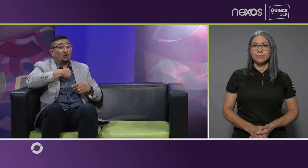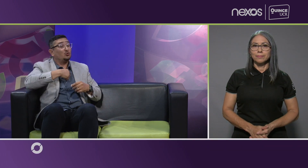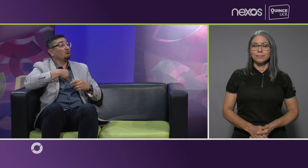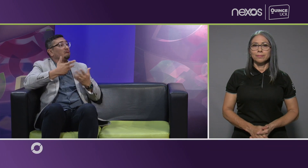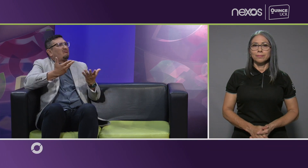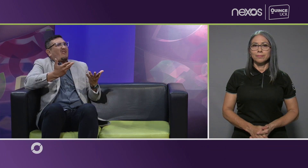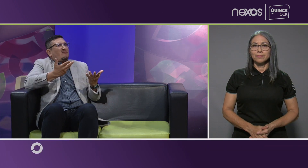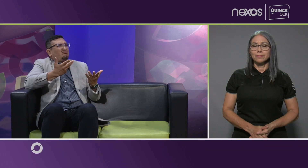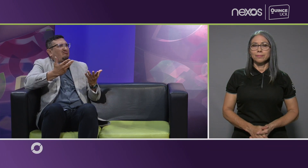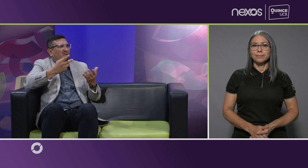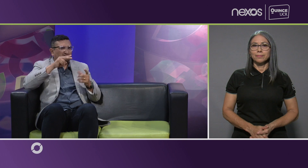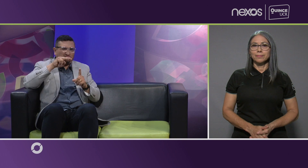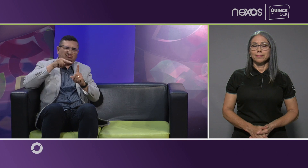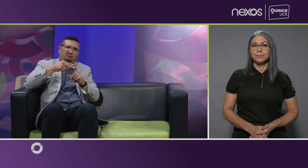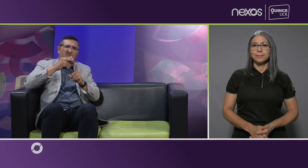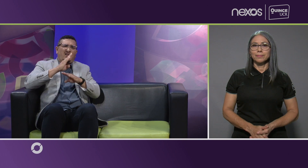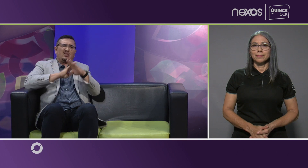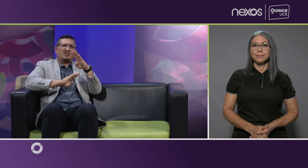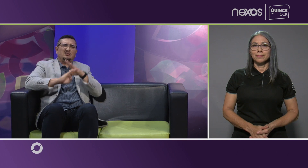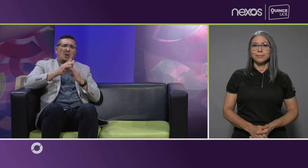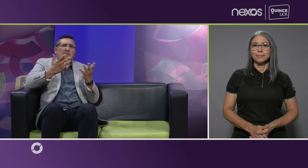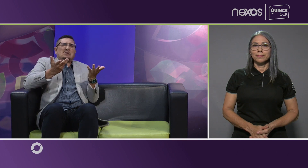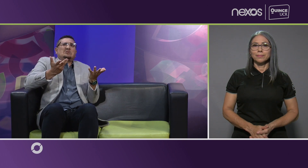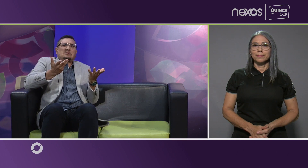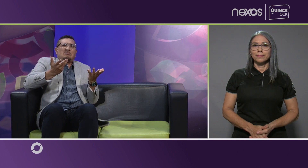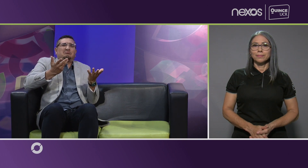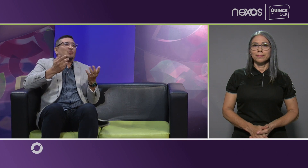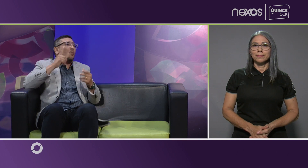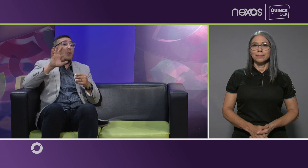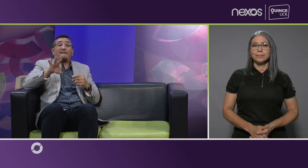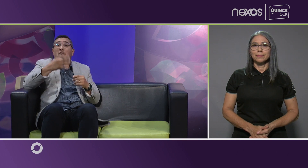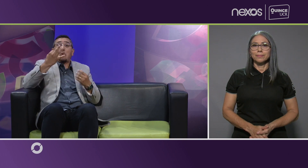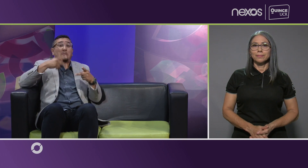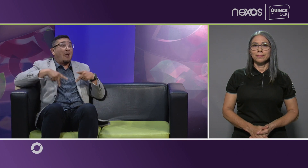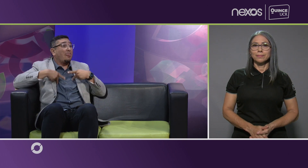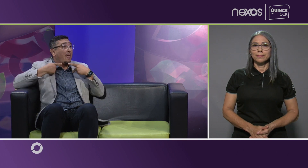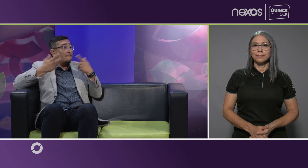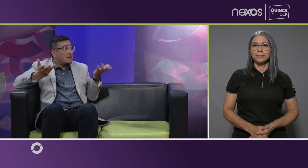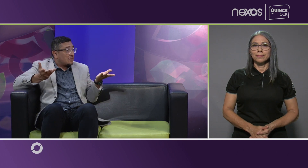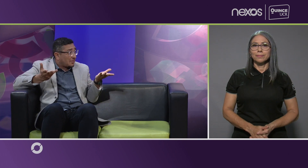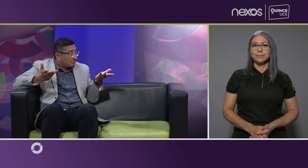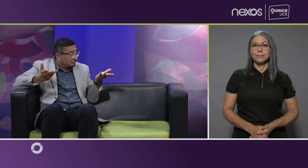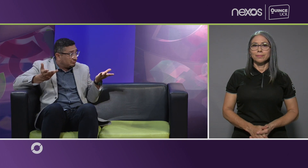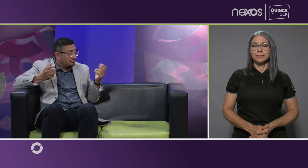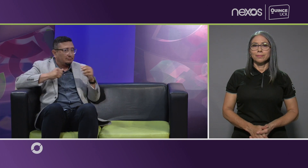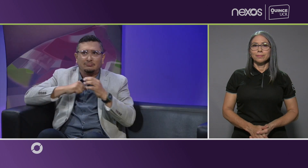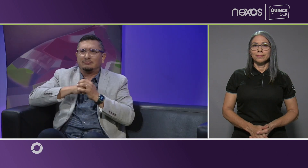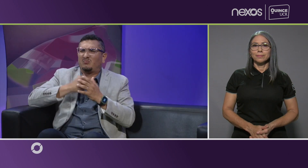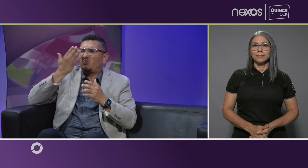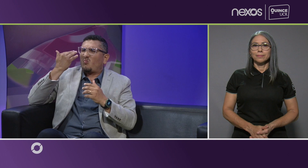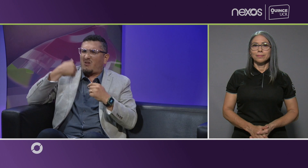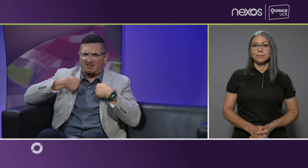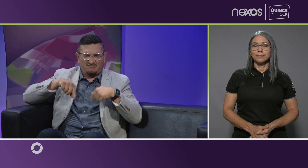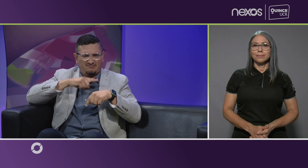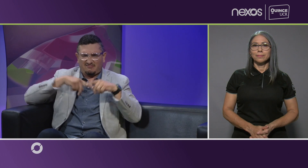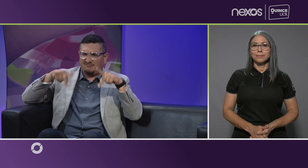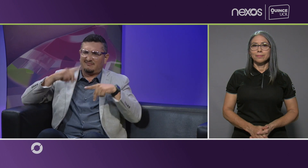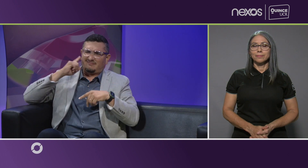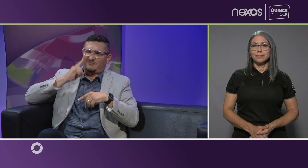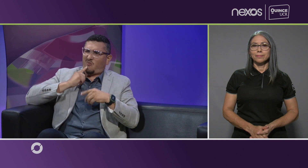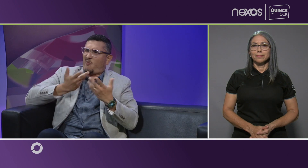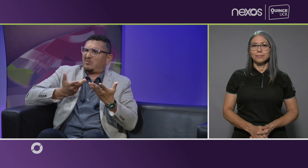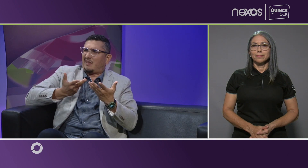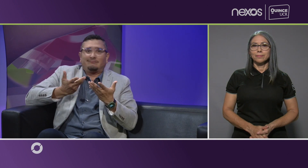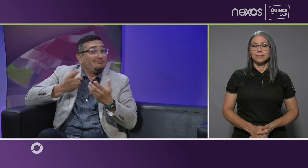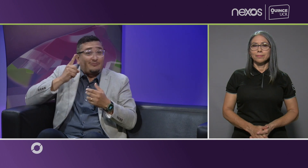humanista al respecto. Esa perspectiva de discapacidad va relacionada con nuestra